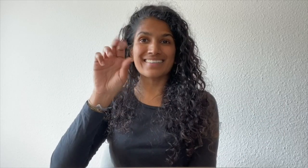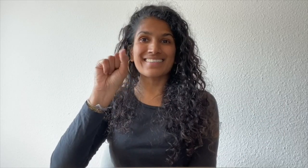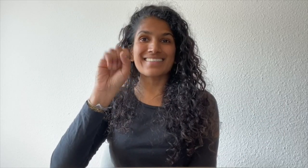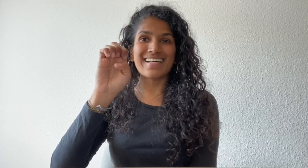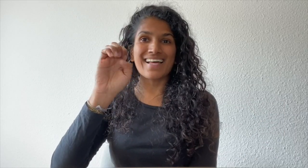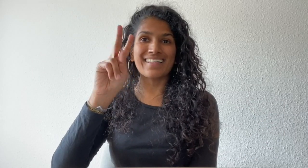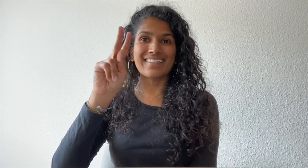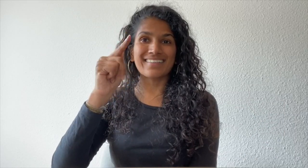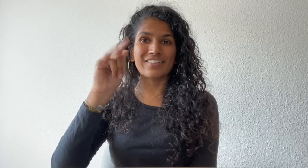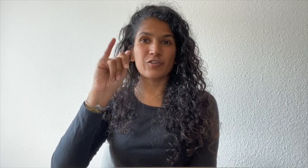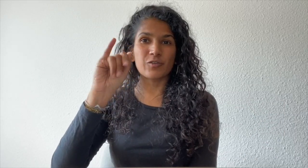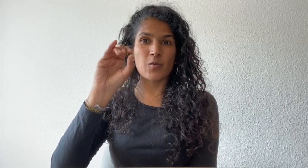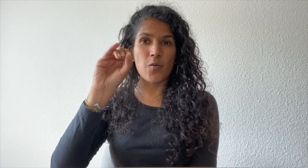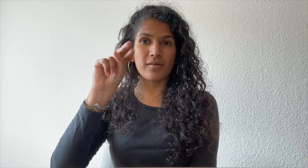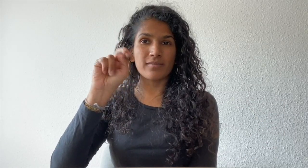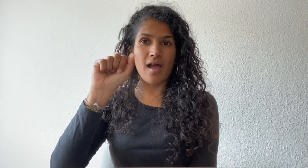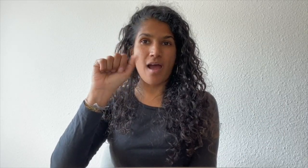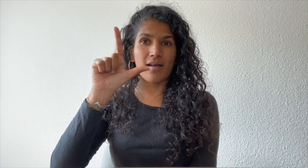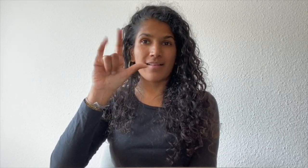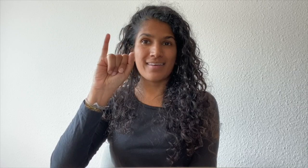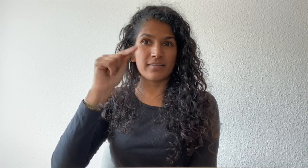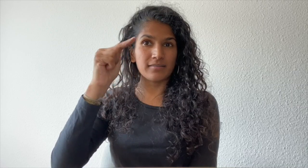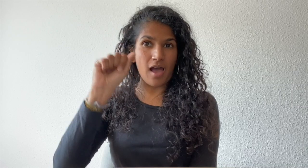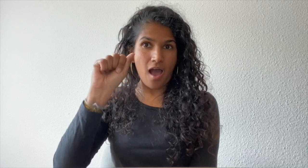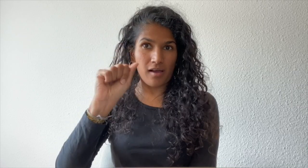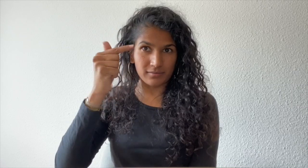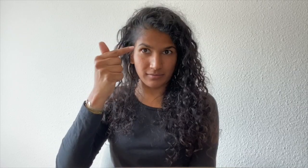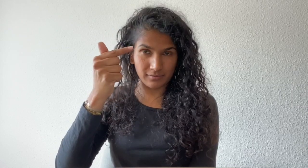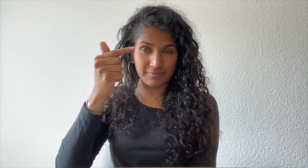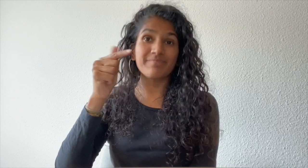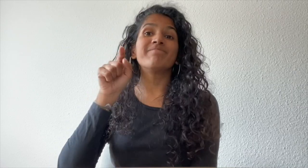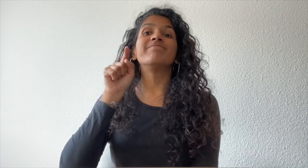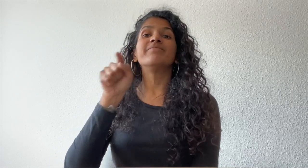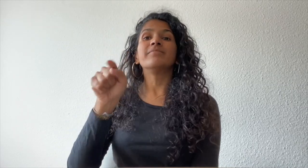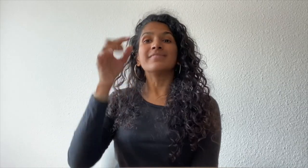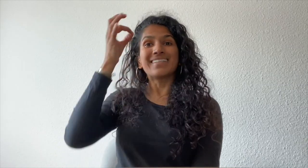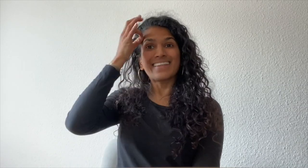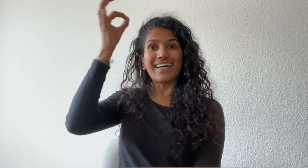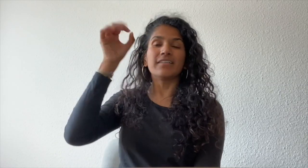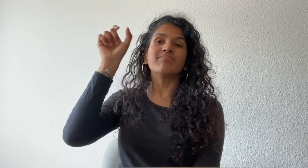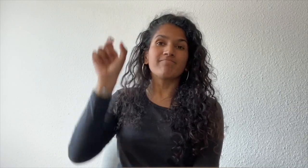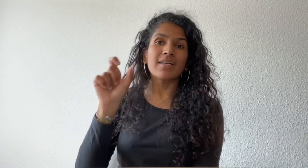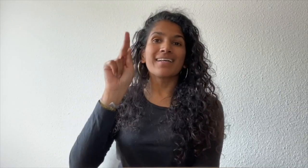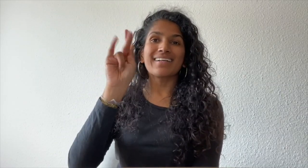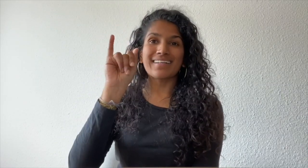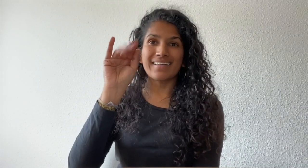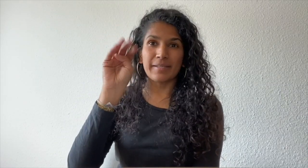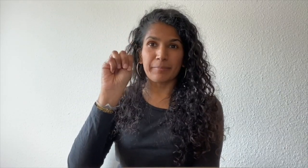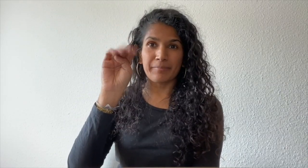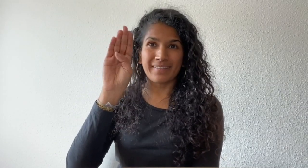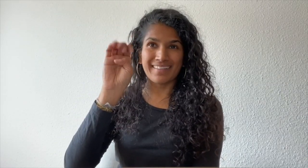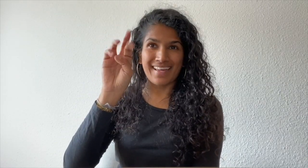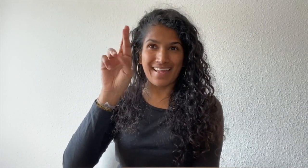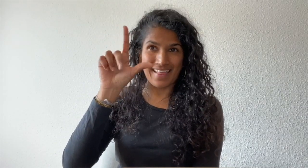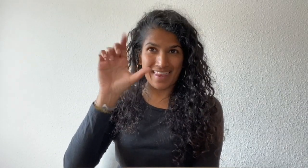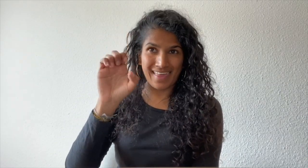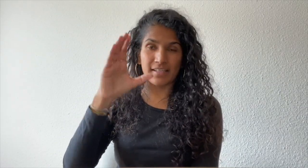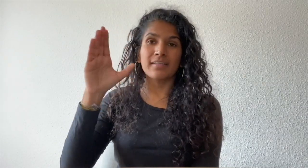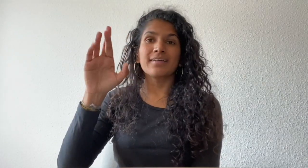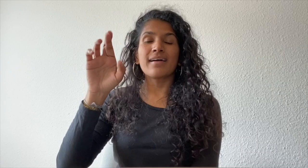Zum Zusammenhang zwischen weißen Privilegien und Intersektionalität. Der Begriff der Intersektionalität